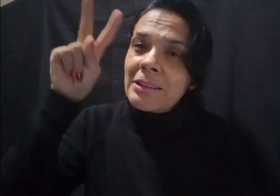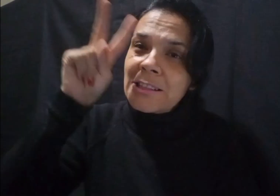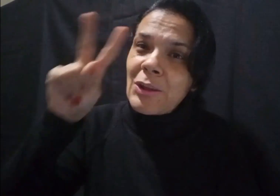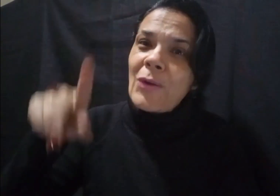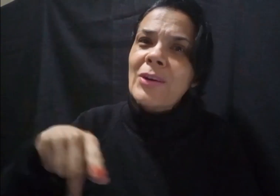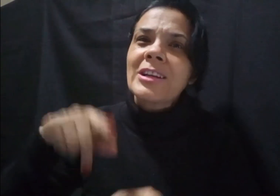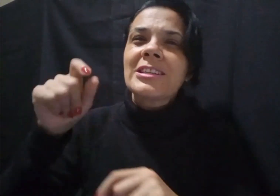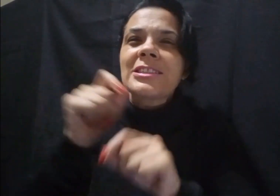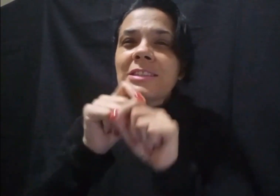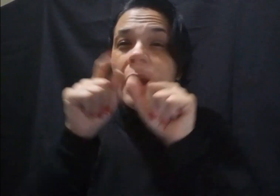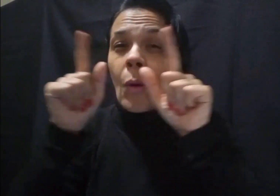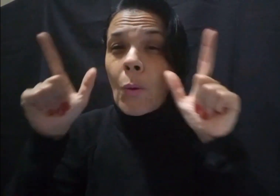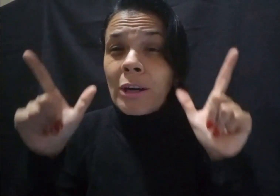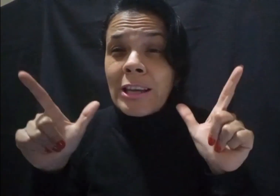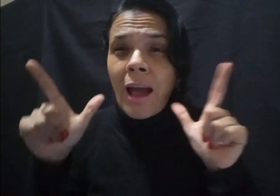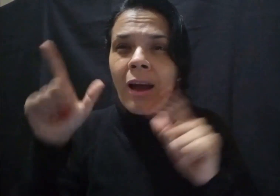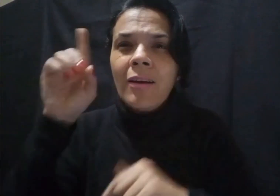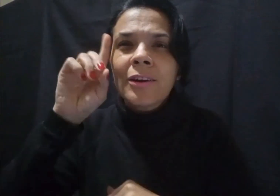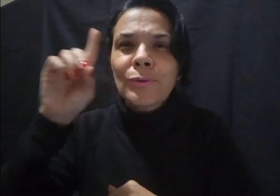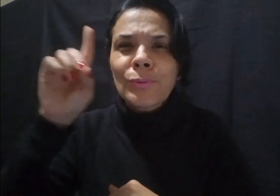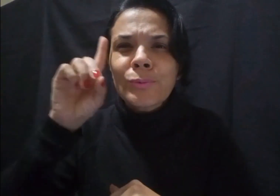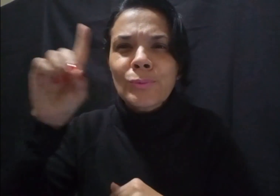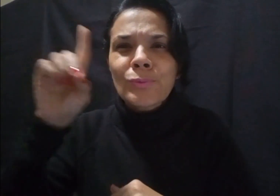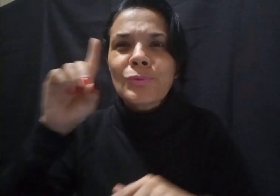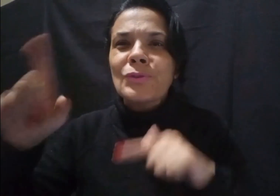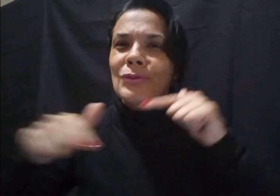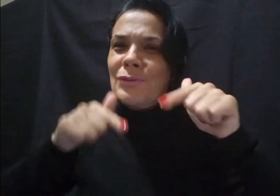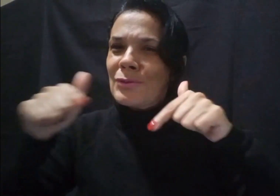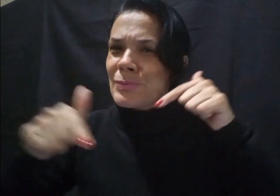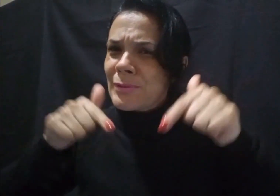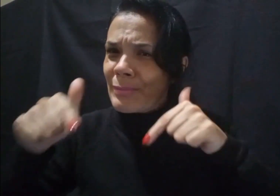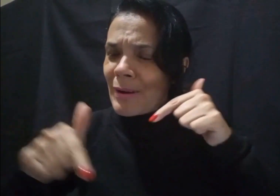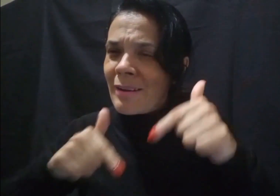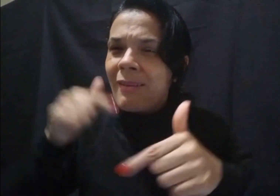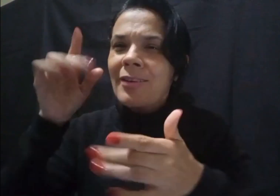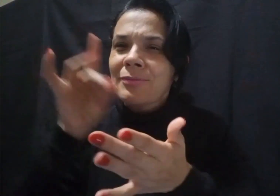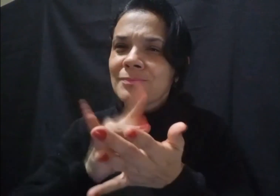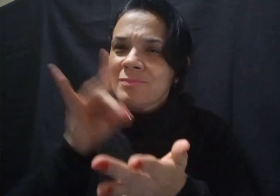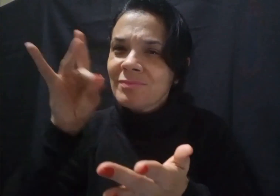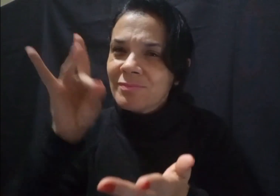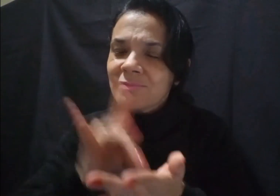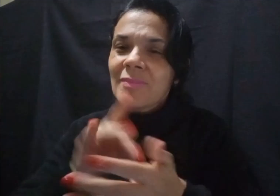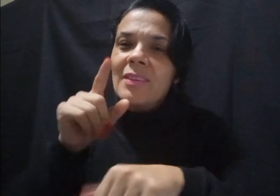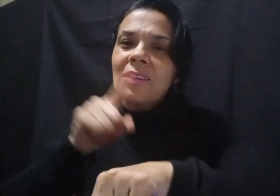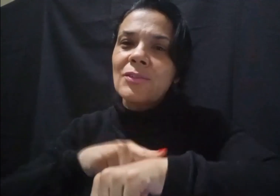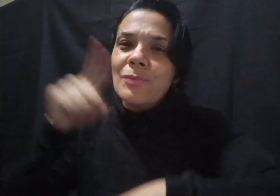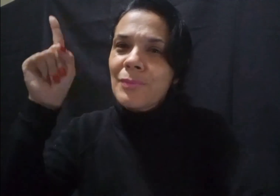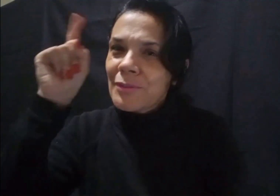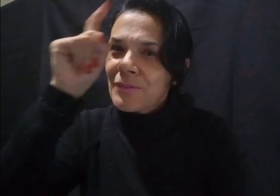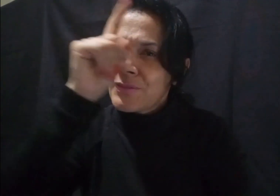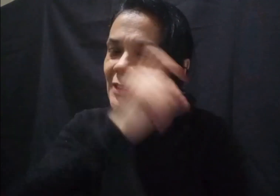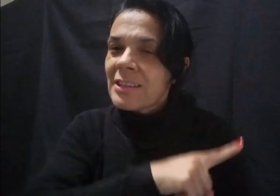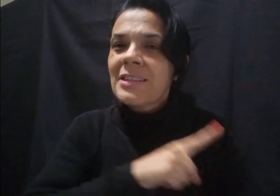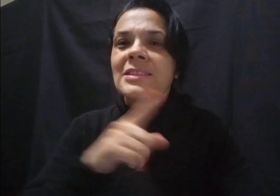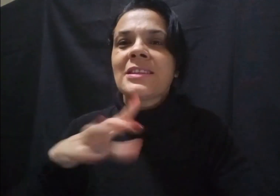coragem levantar-se todos os dias para trabalhar honestamente, mesmo diante das dificuldades.